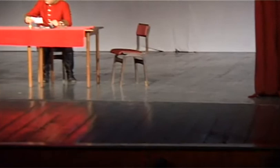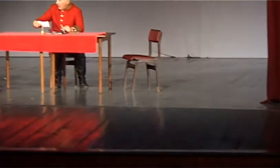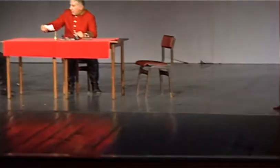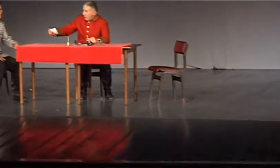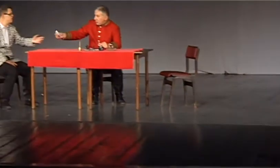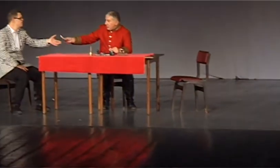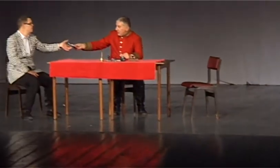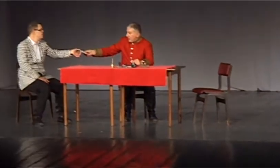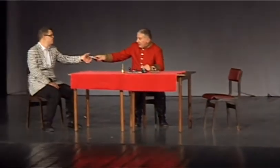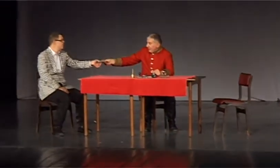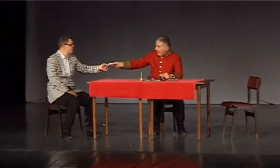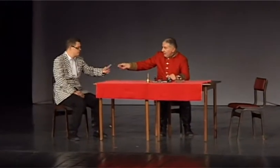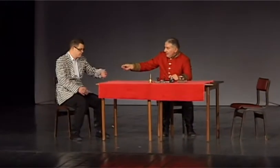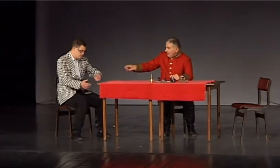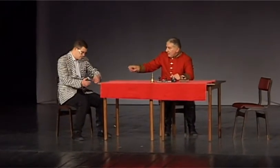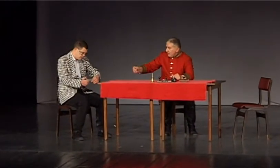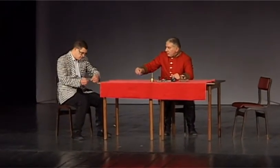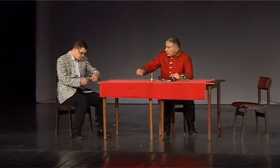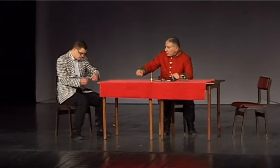Evo ti napad, čitaj.